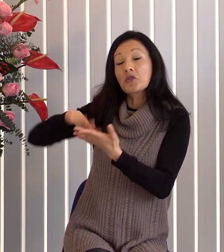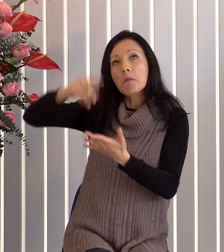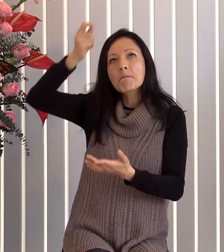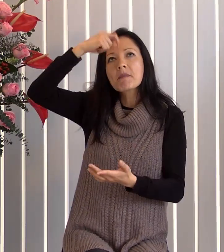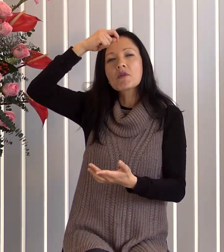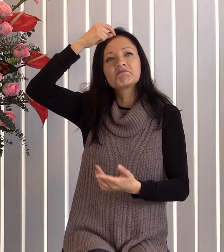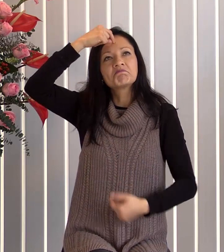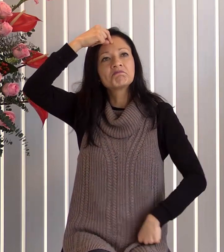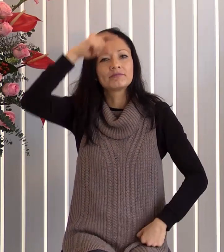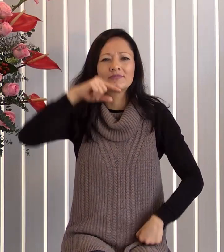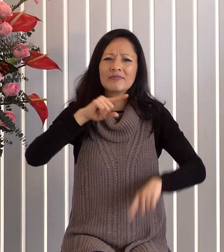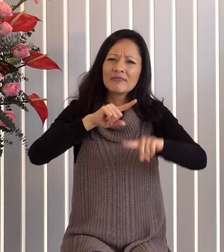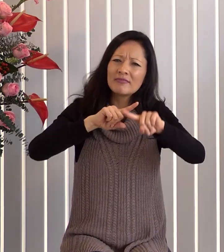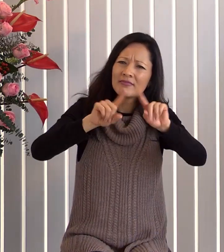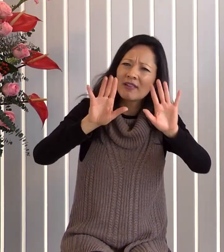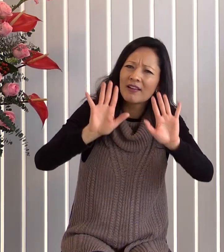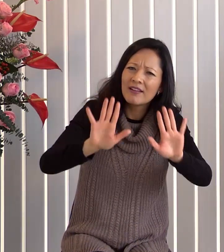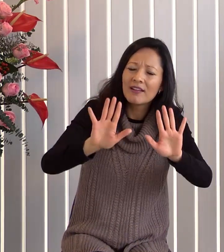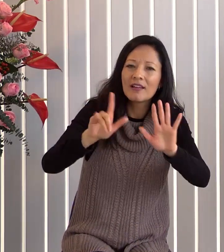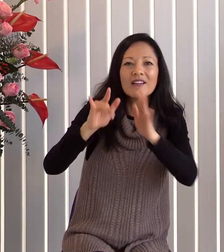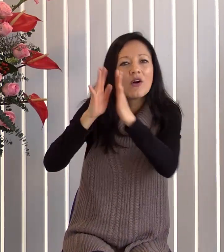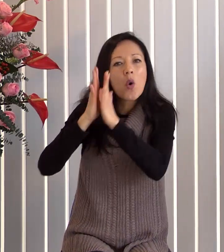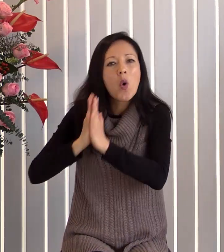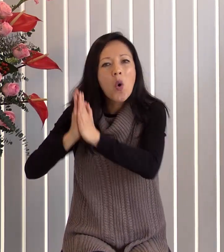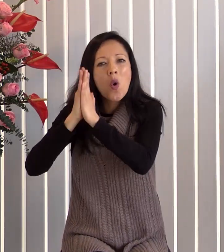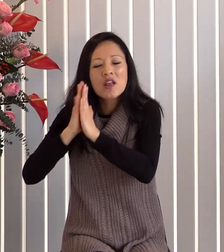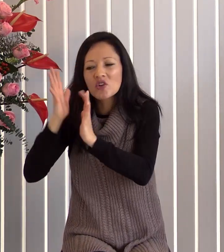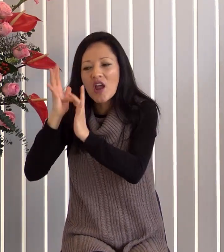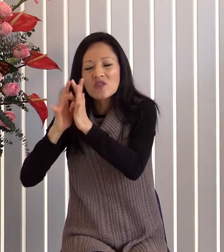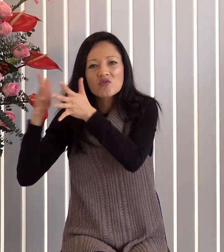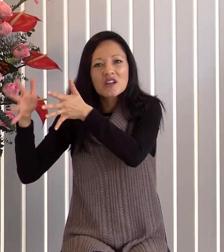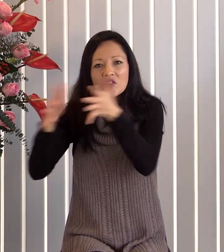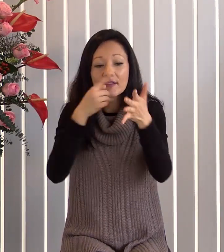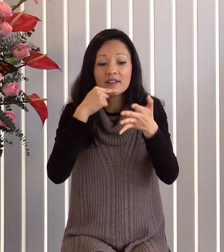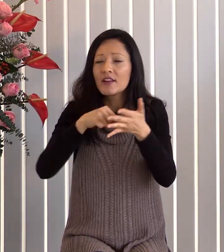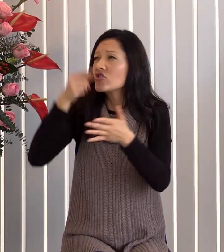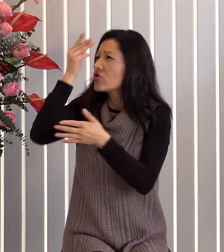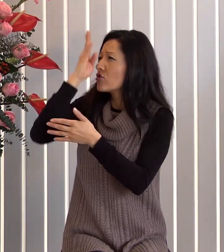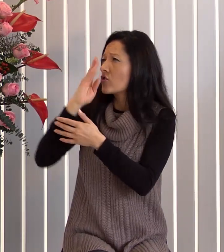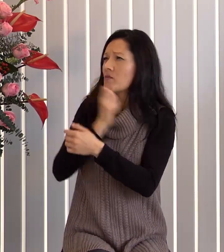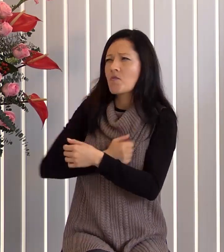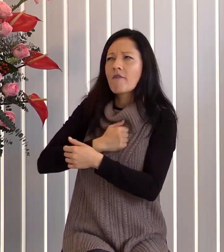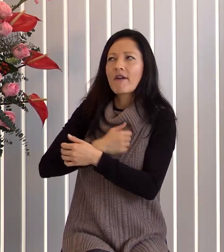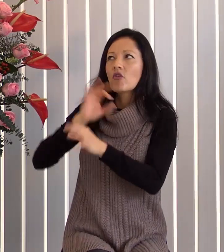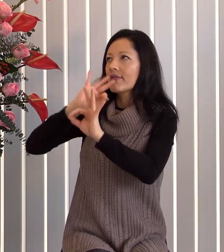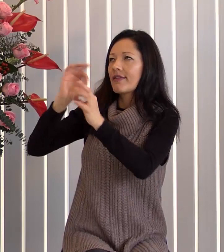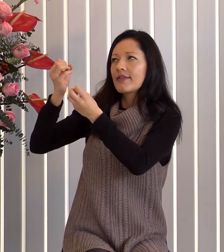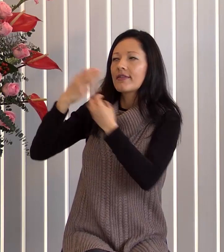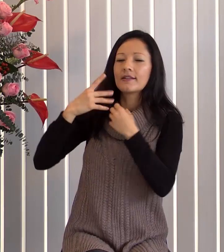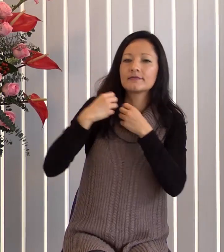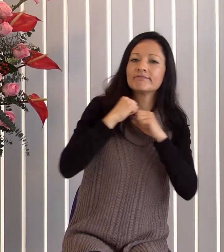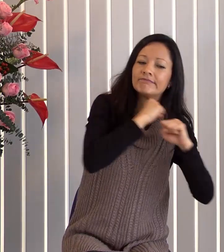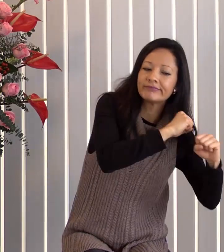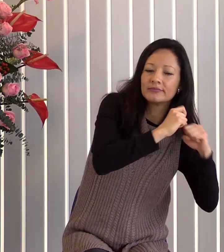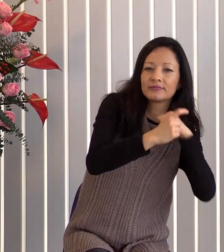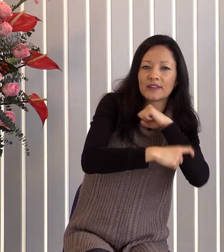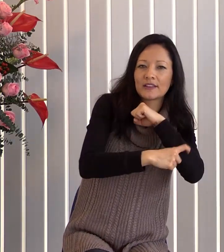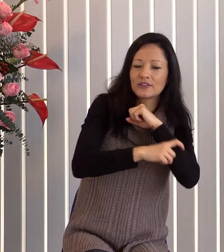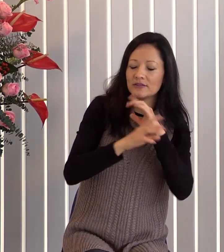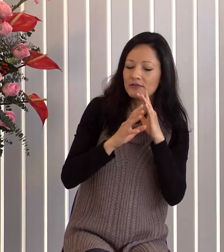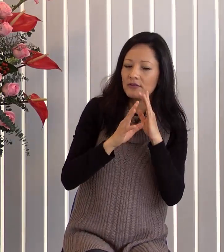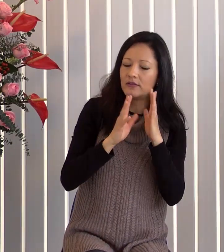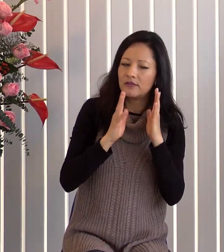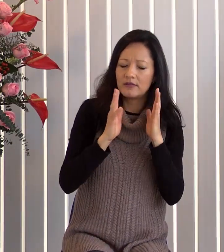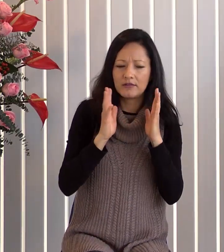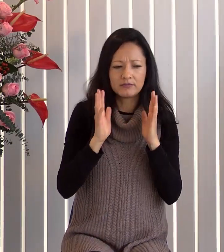memoria. Pero aquí en el Padre Nuestro dice, no nos metas en tentación. Lo que nosotros estamos viendo es si en